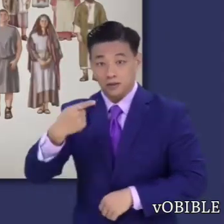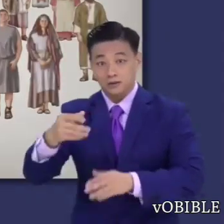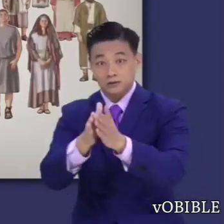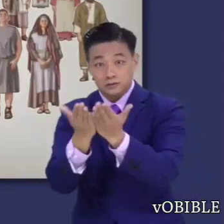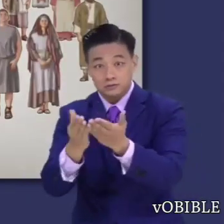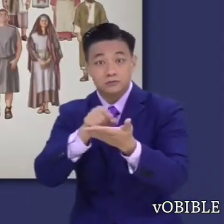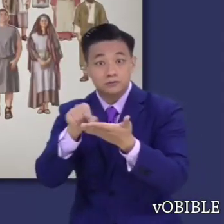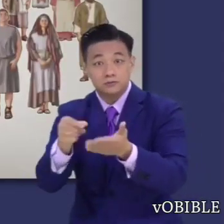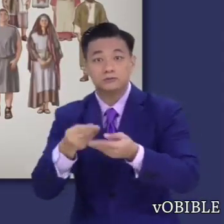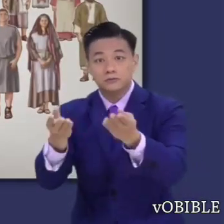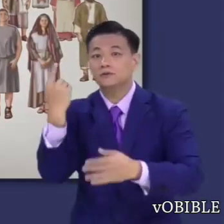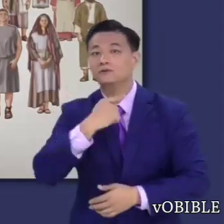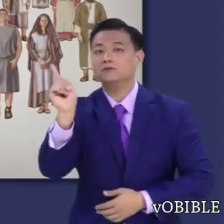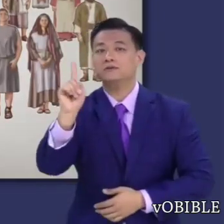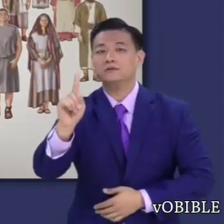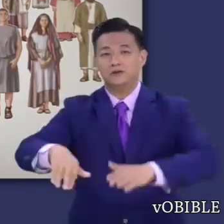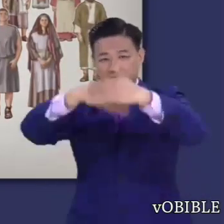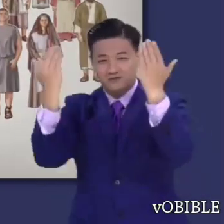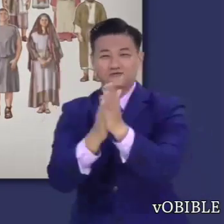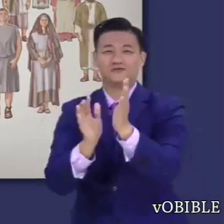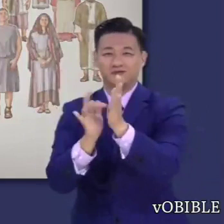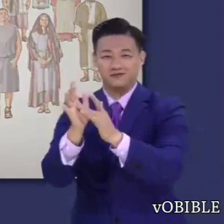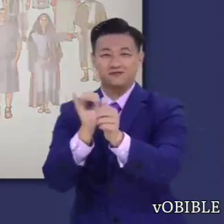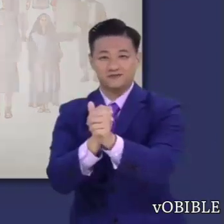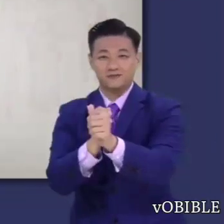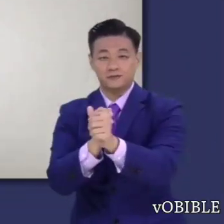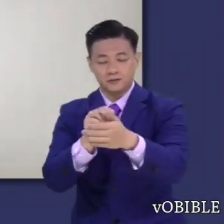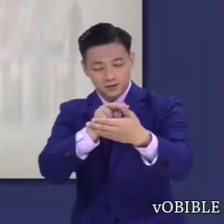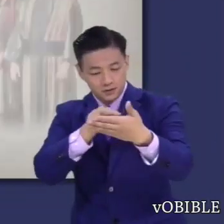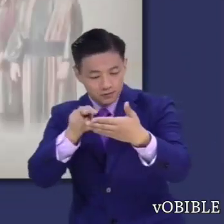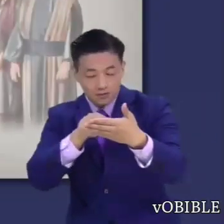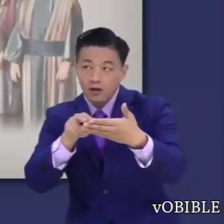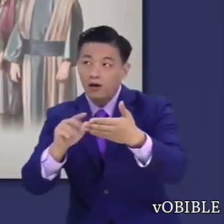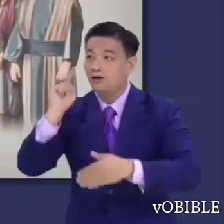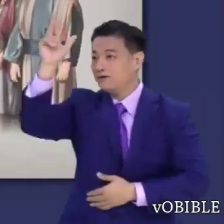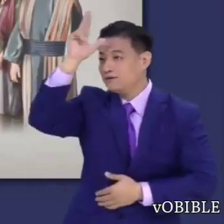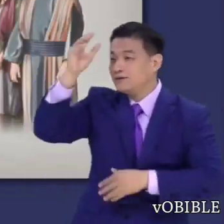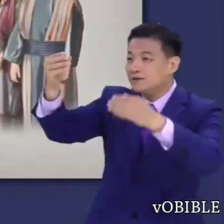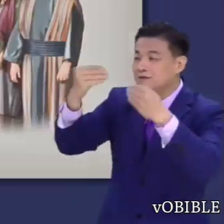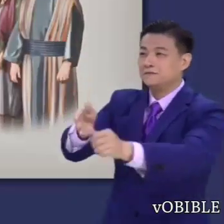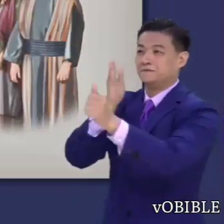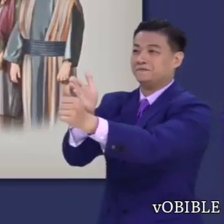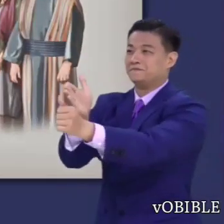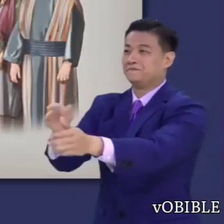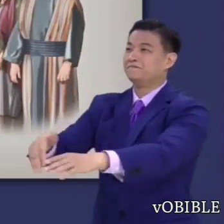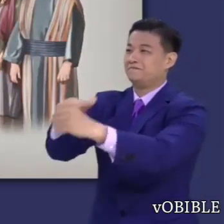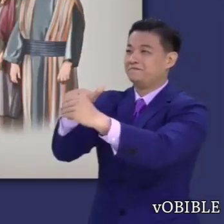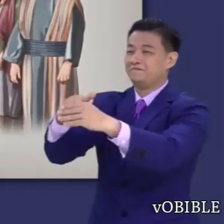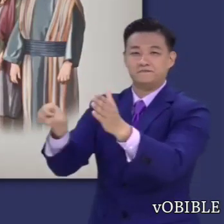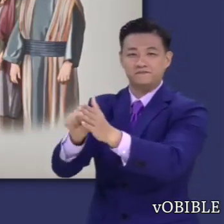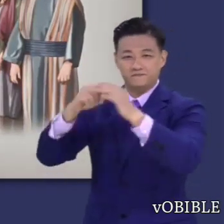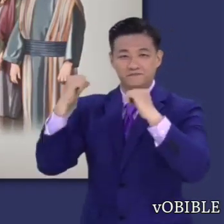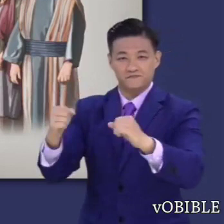徒。约翰写这封信的目的是要加强基督徒的信心，让他们对上帝揭示给基